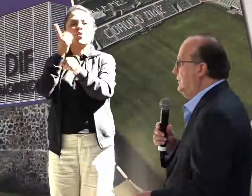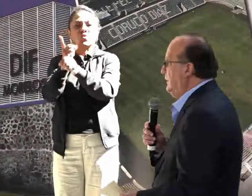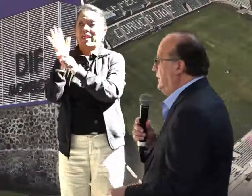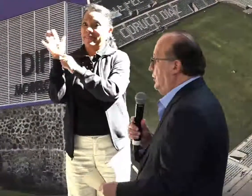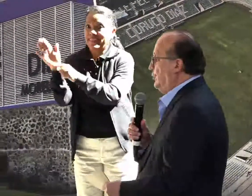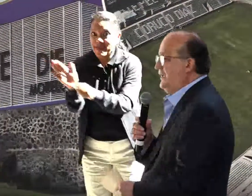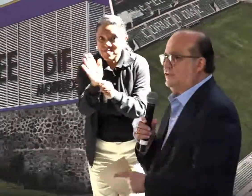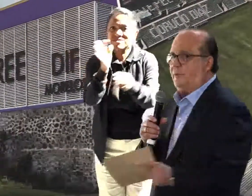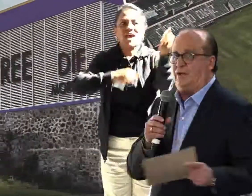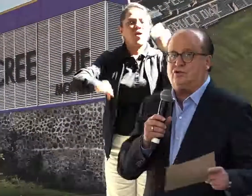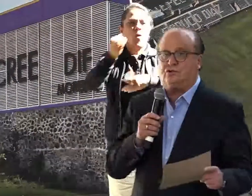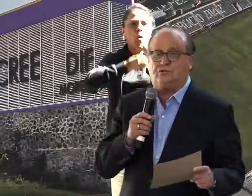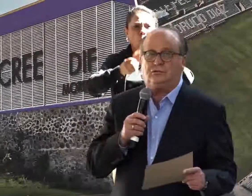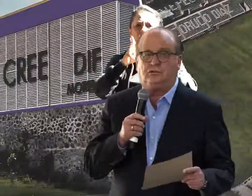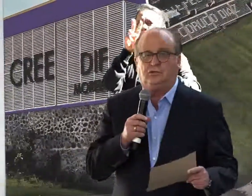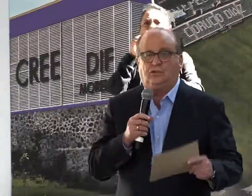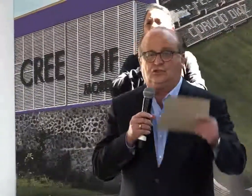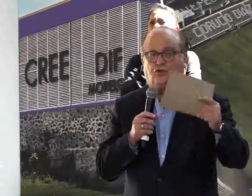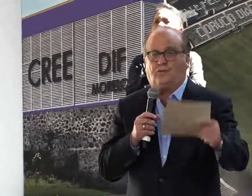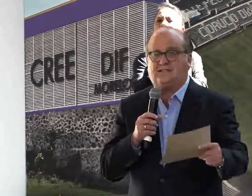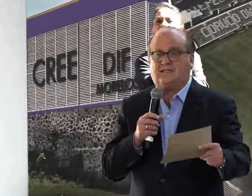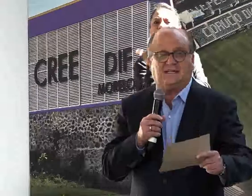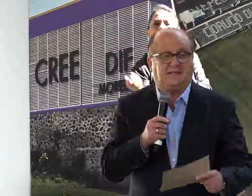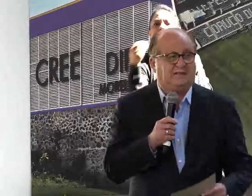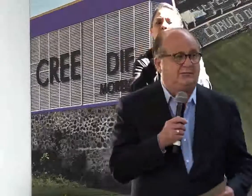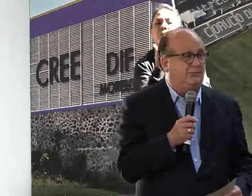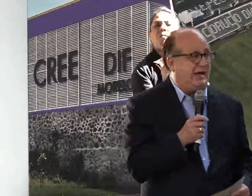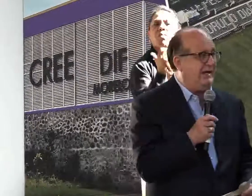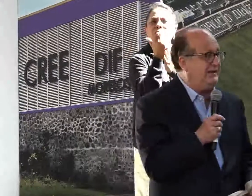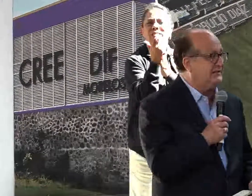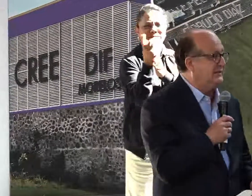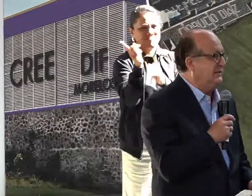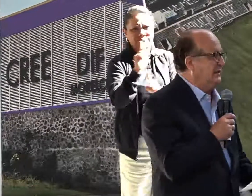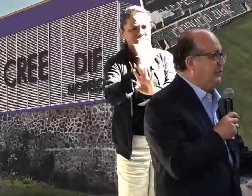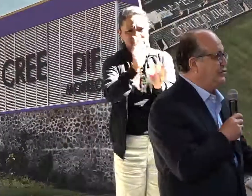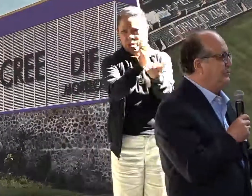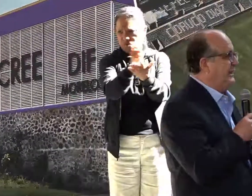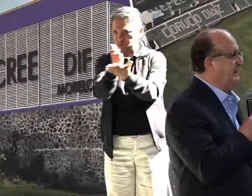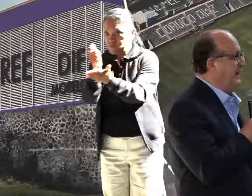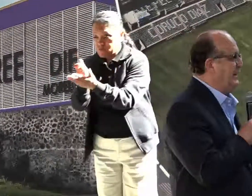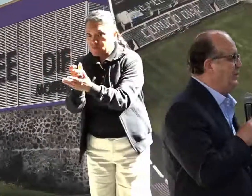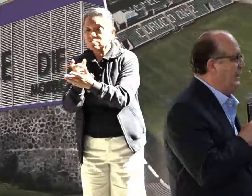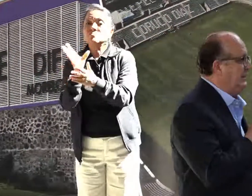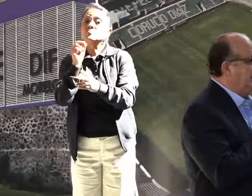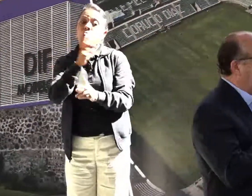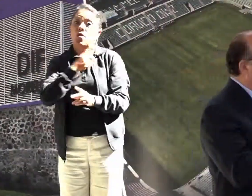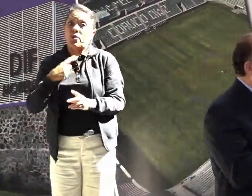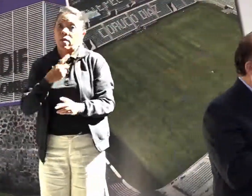hicimos no tienen sobrecosto, son obras que están pagadas, no son parte de la